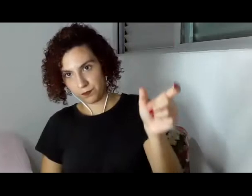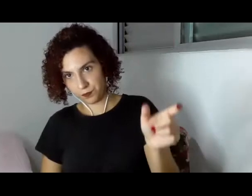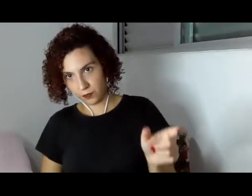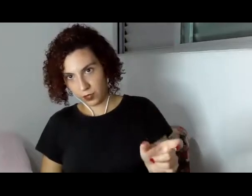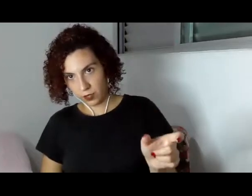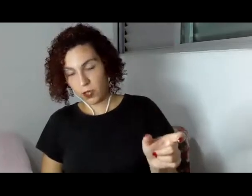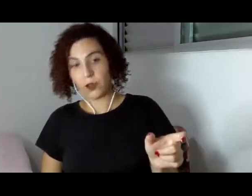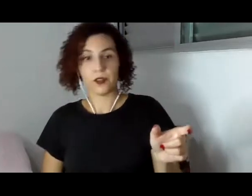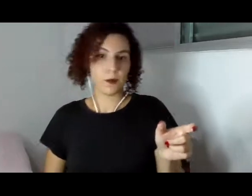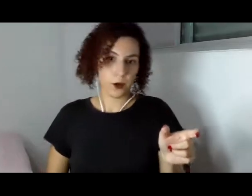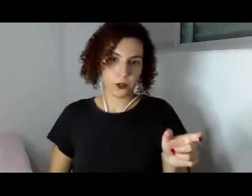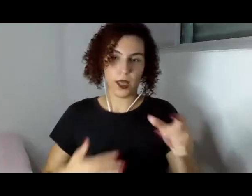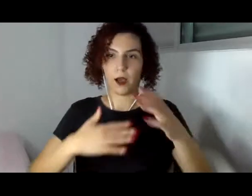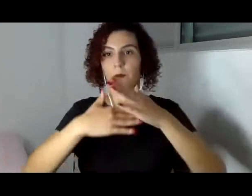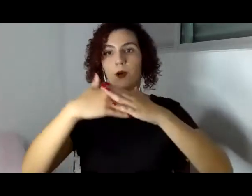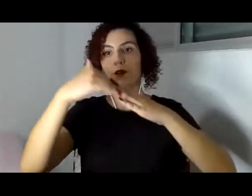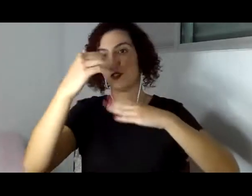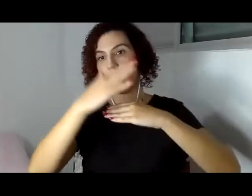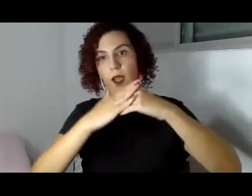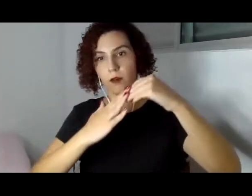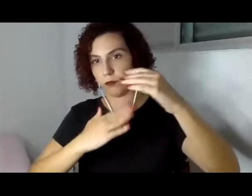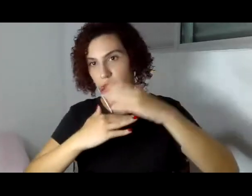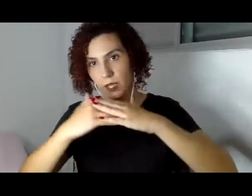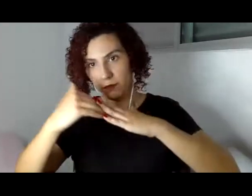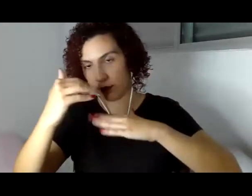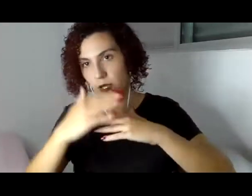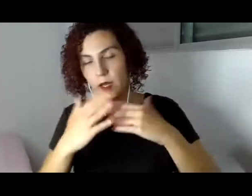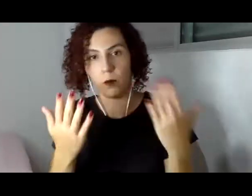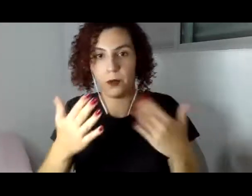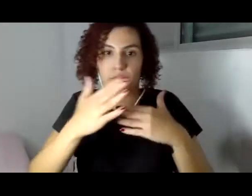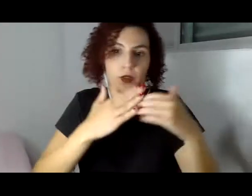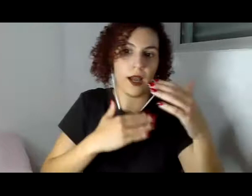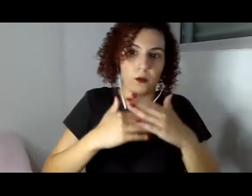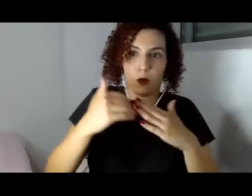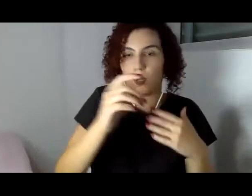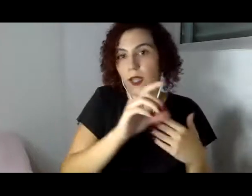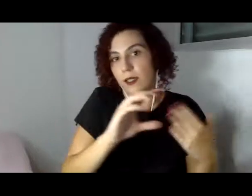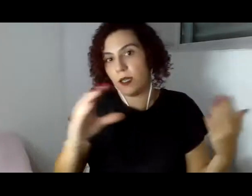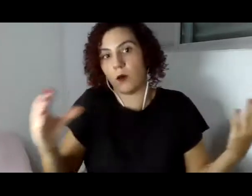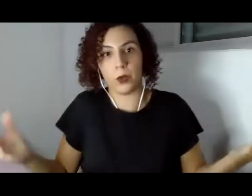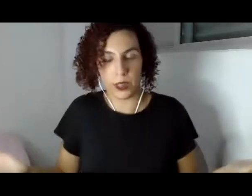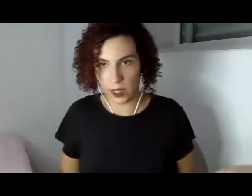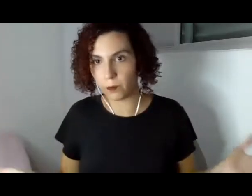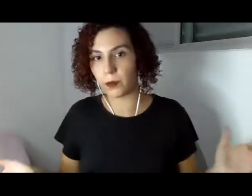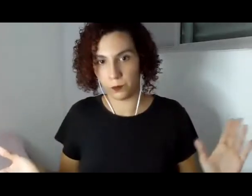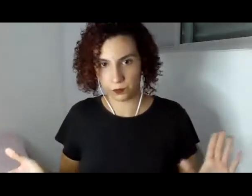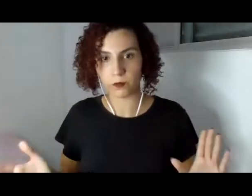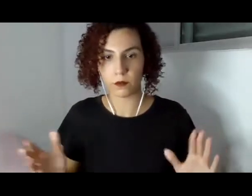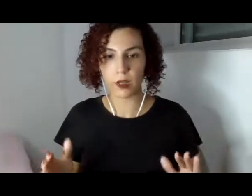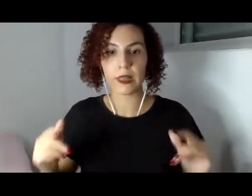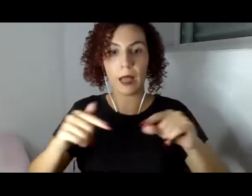pé. Você pode usar profissional, né? Ele é o profissional da coordenação, por